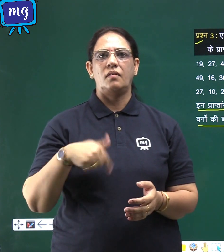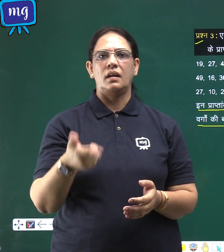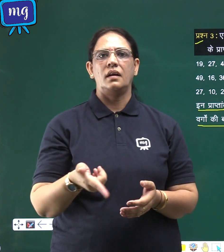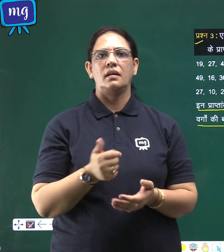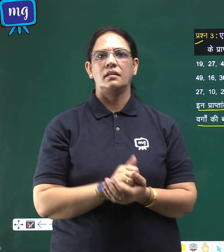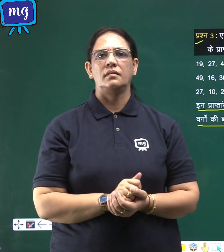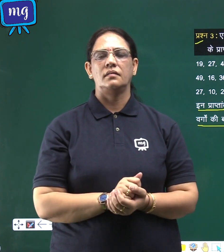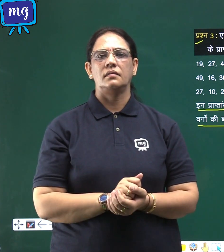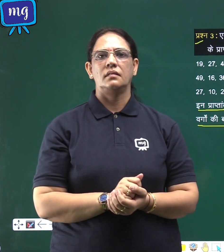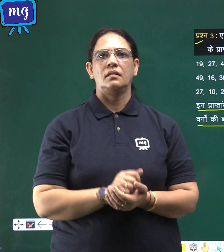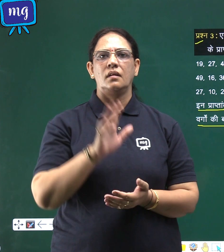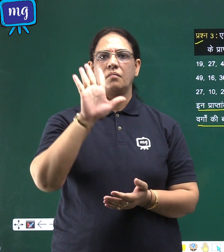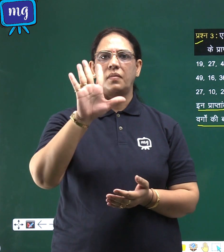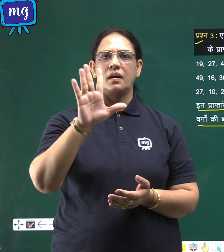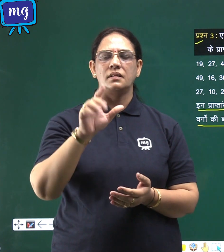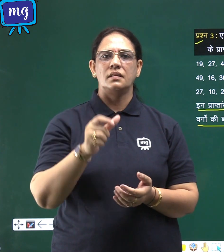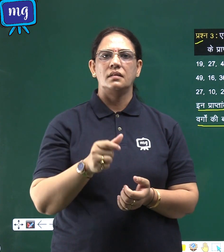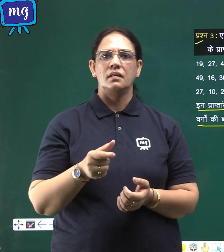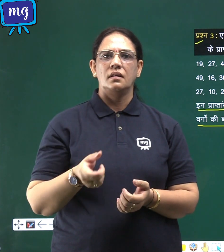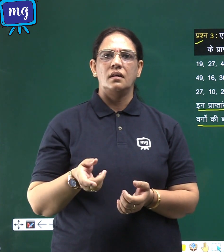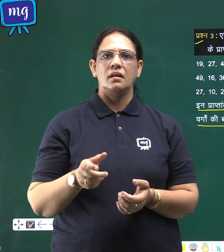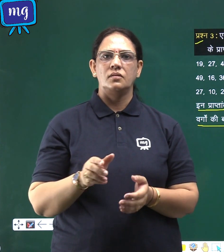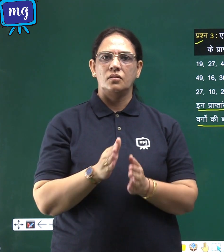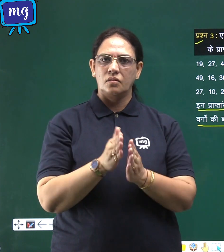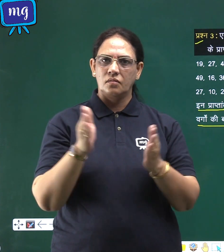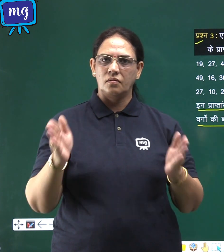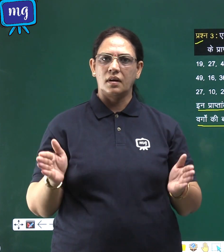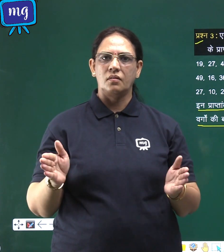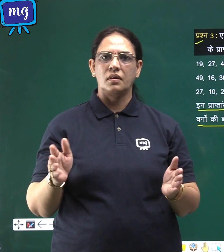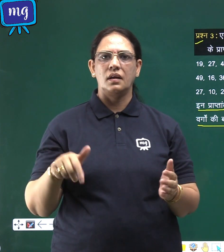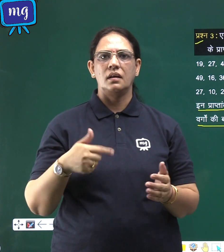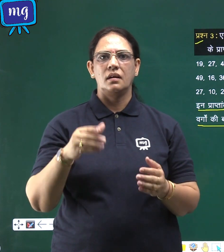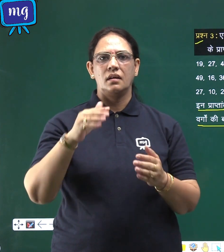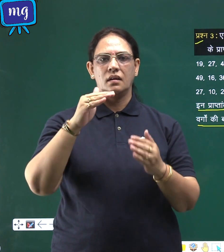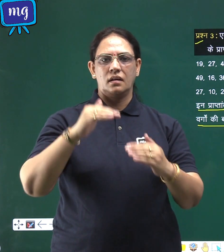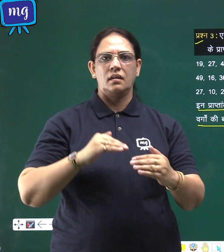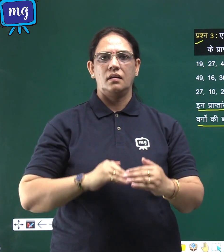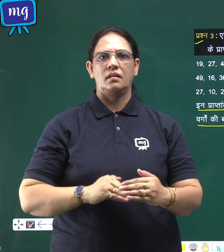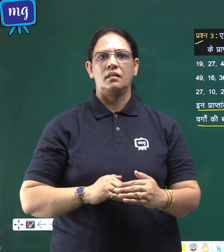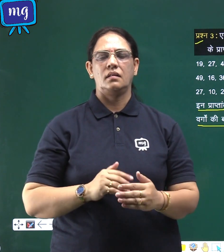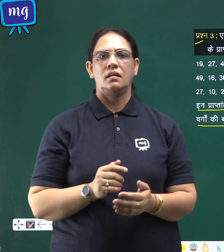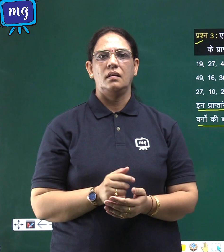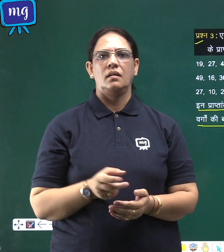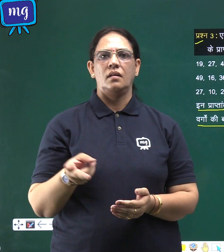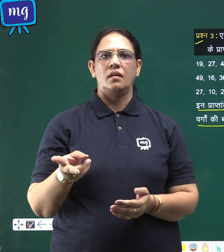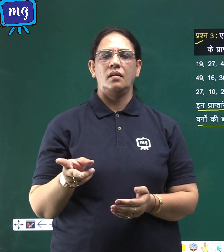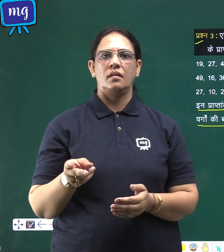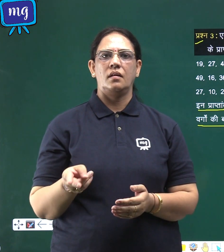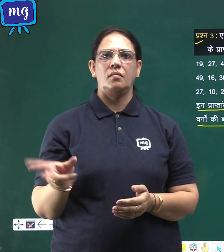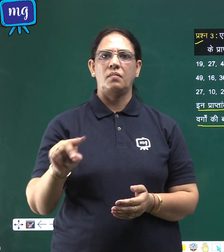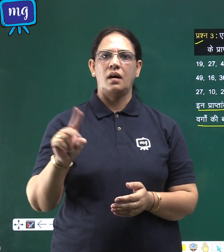पांच वर्गों की बारंबारतासाने